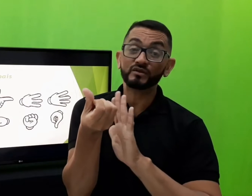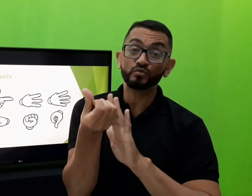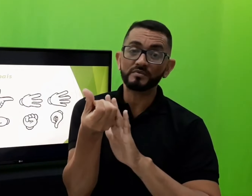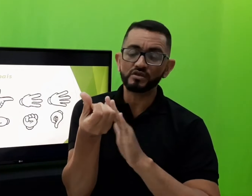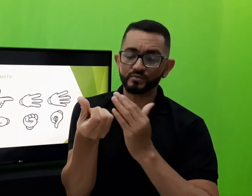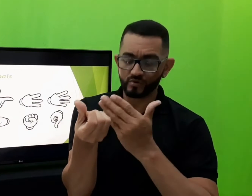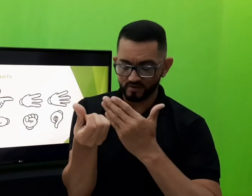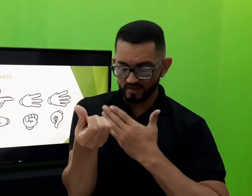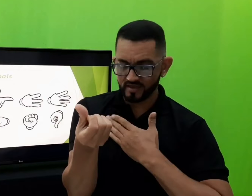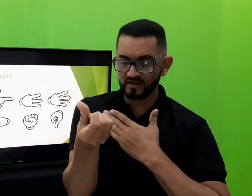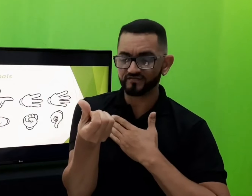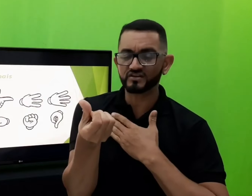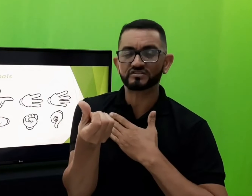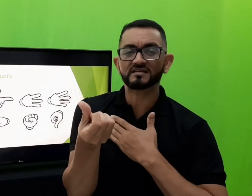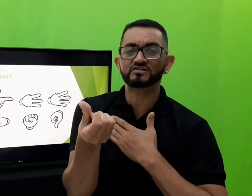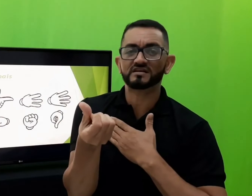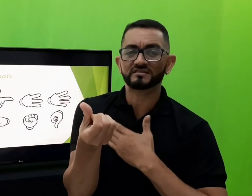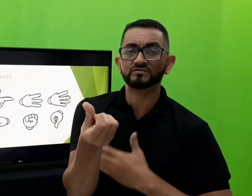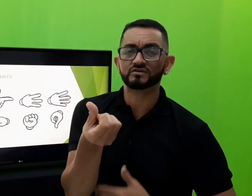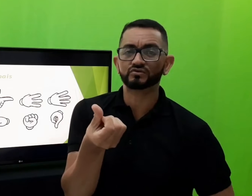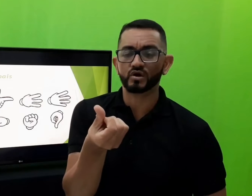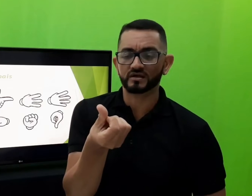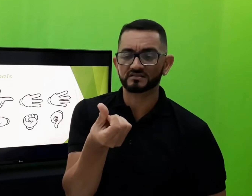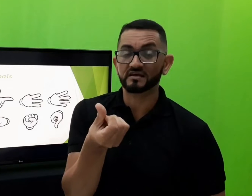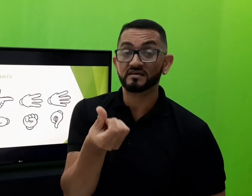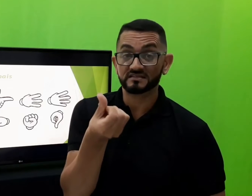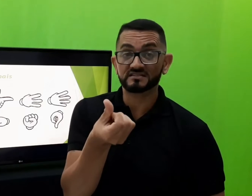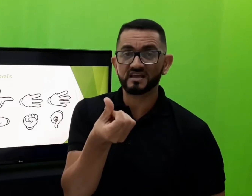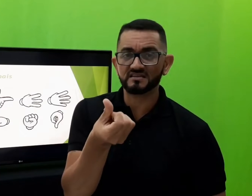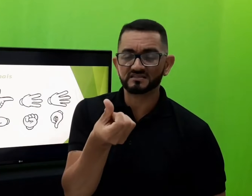dedo mínimo, ele vai estar na direção do seu tórax. 6.